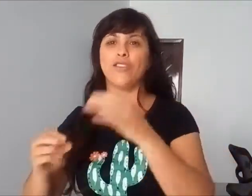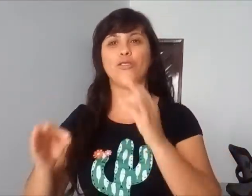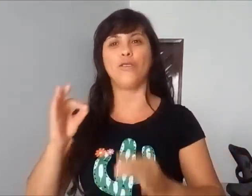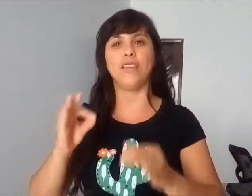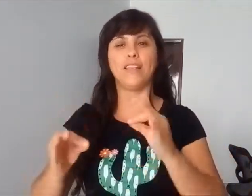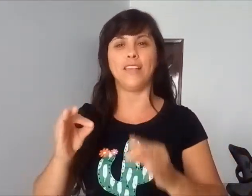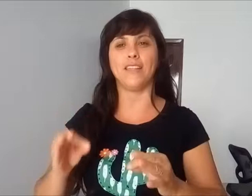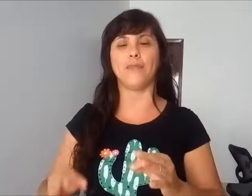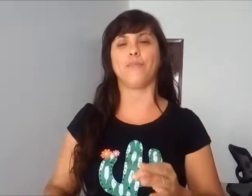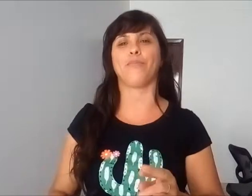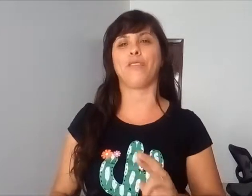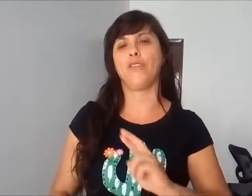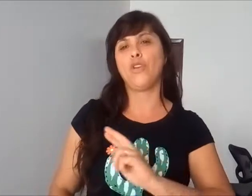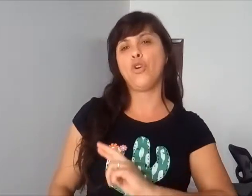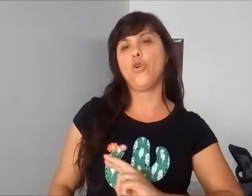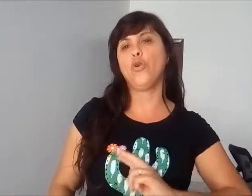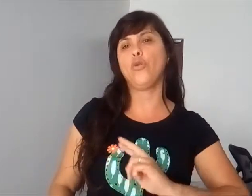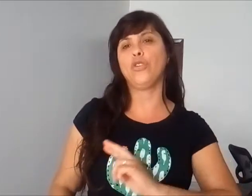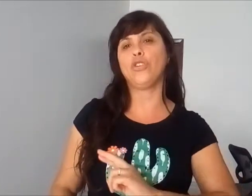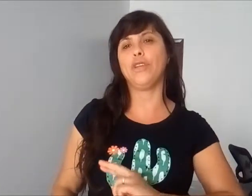juízes ruth